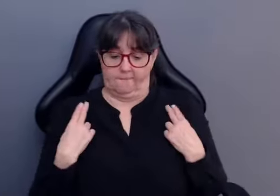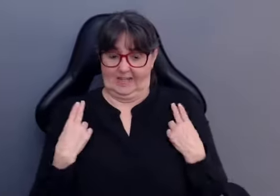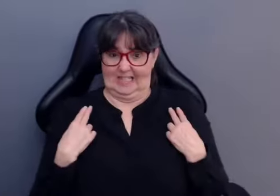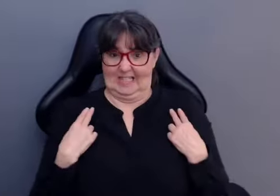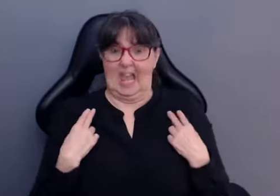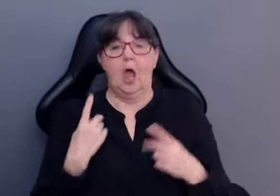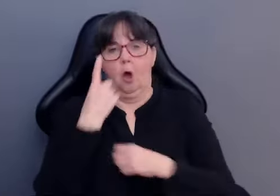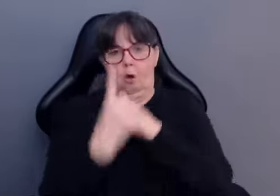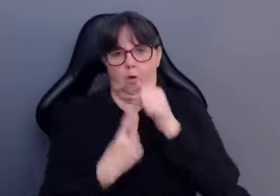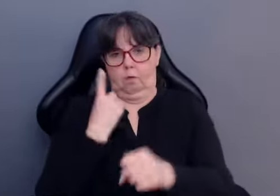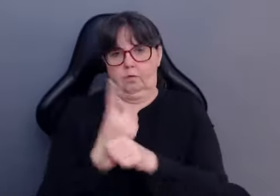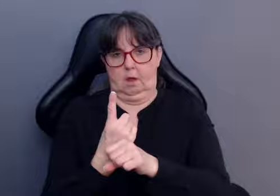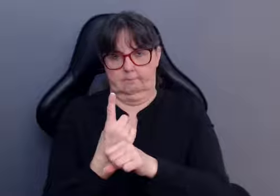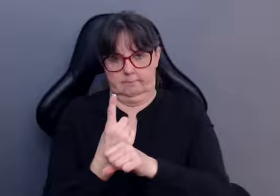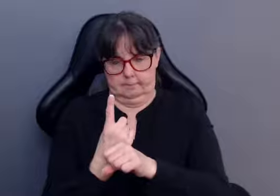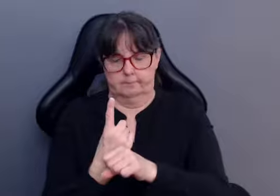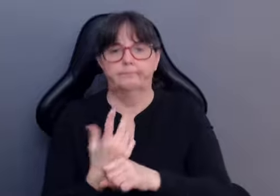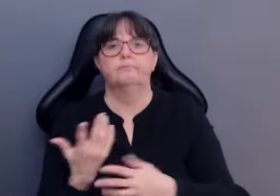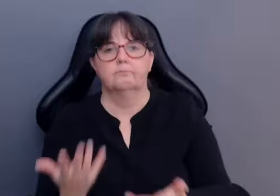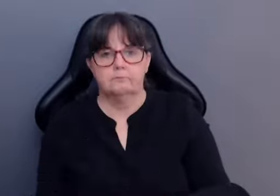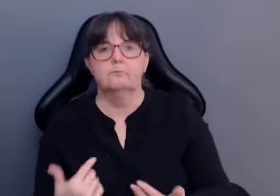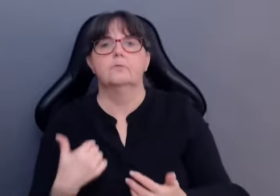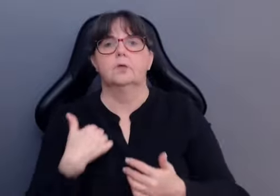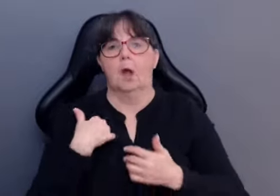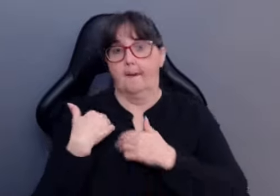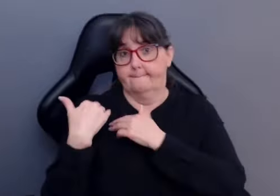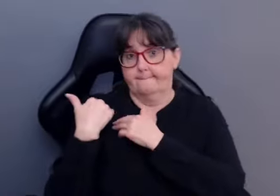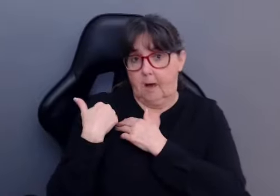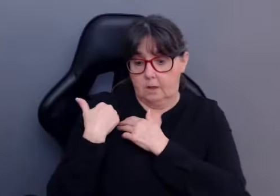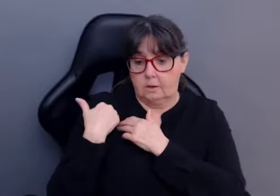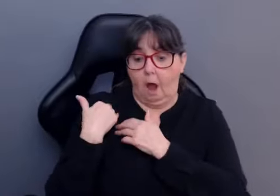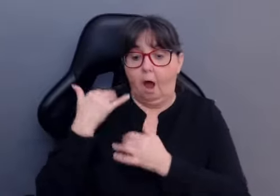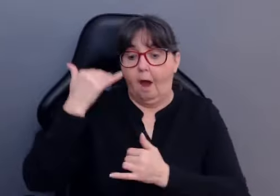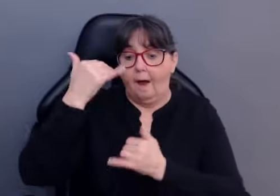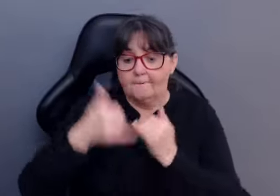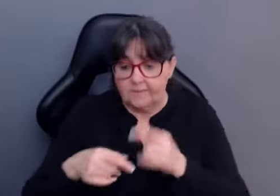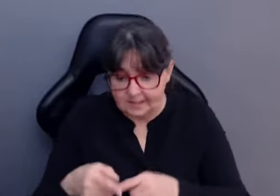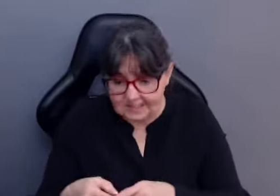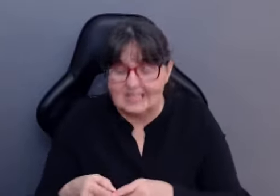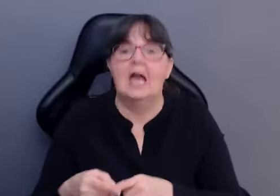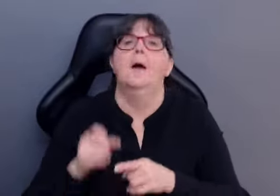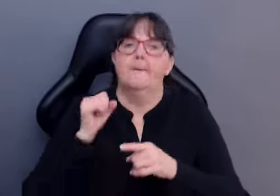an. L'officier dont le mandat se termine est rééligible.